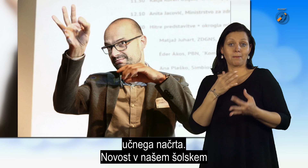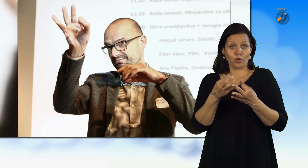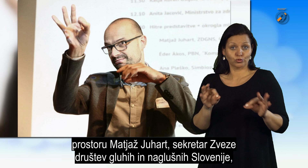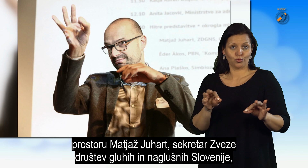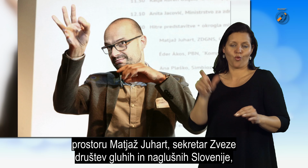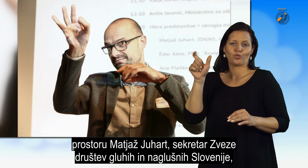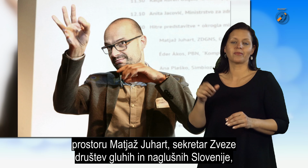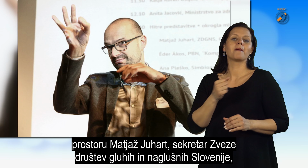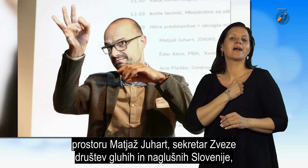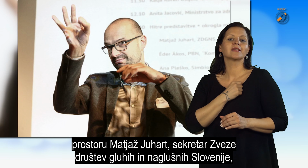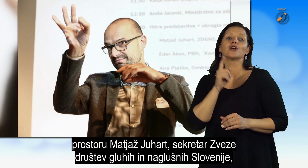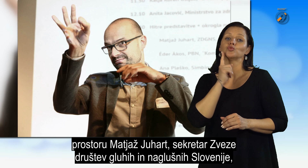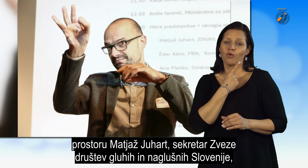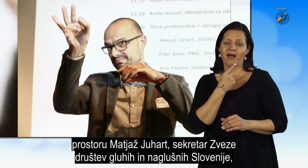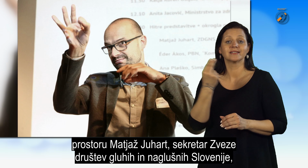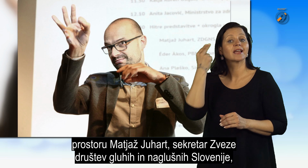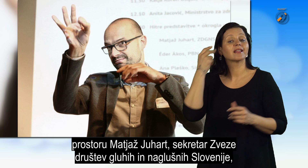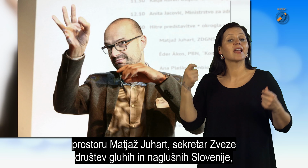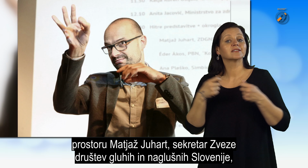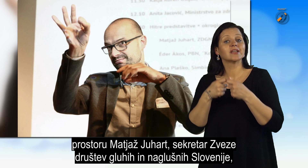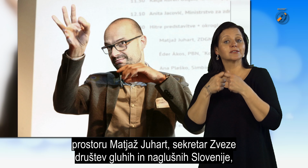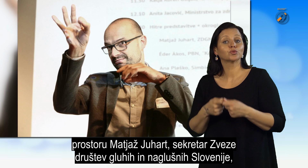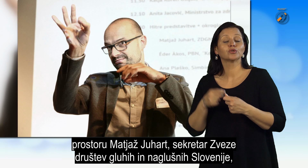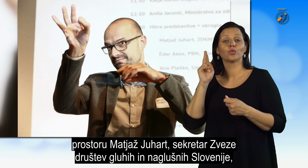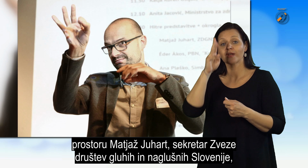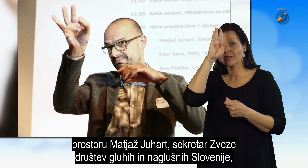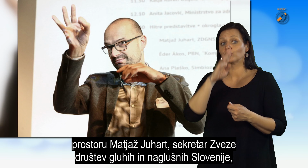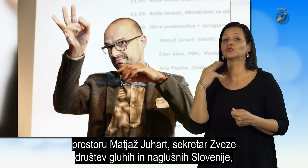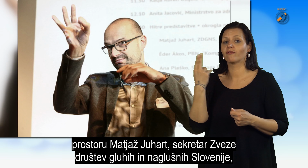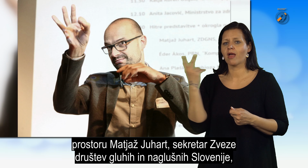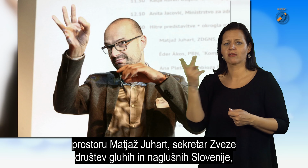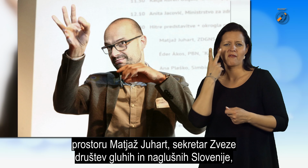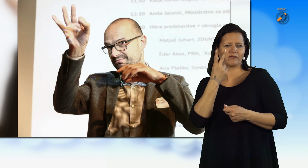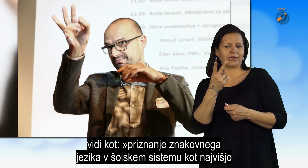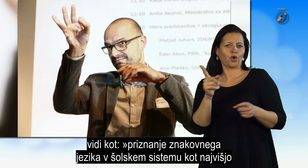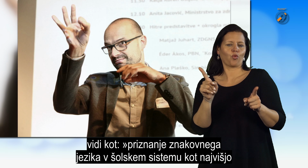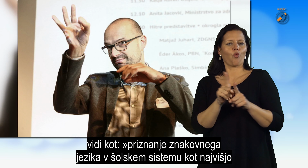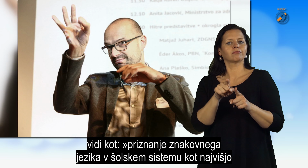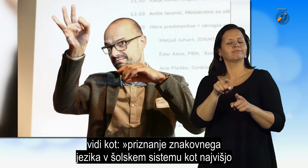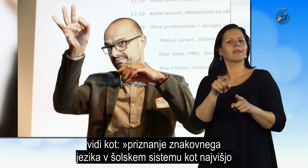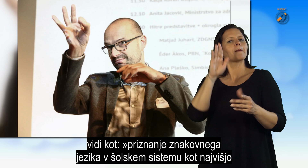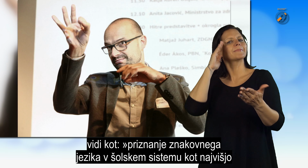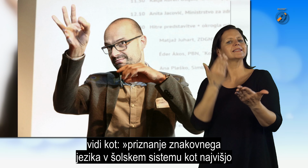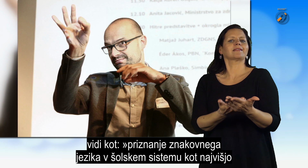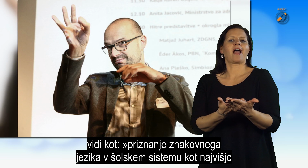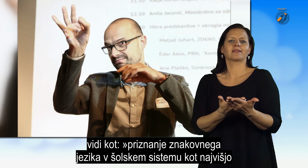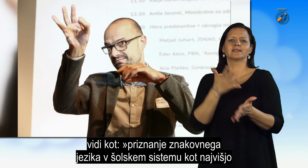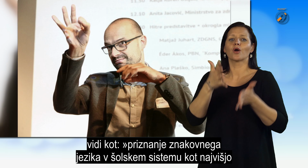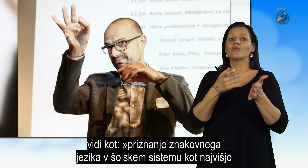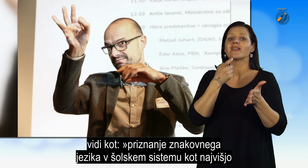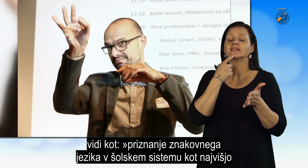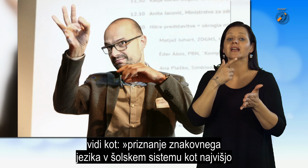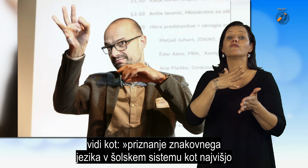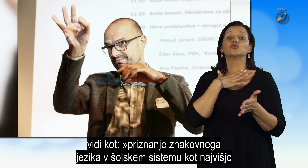šolskem prostoru Matjaž Juhart, sekretar Zveze društev gluhih in naglušnih Slovenije, vidi kot priznanje